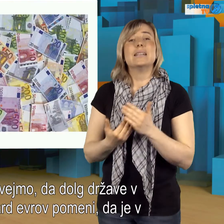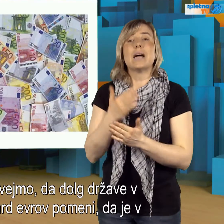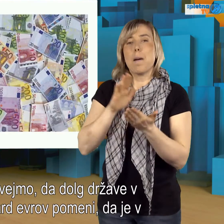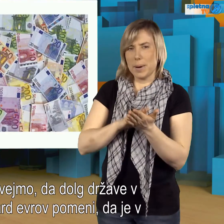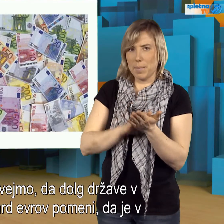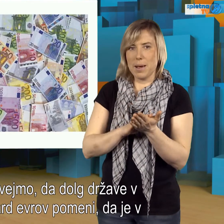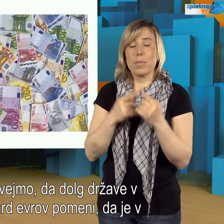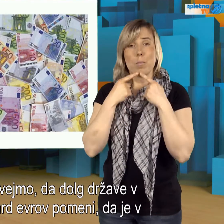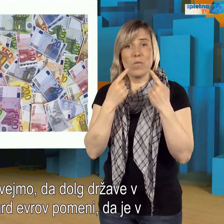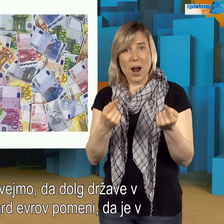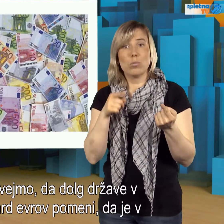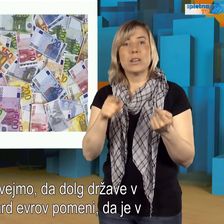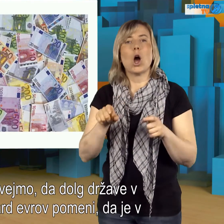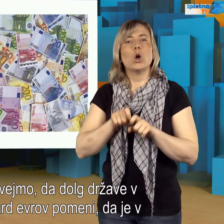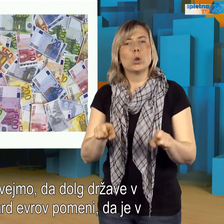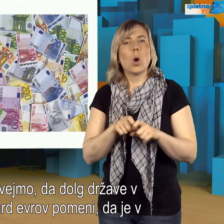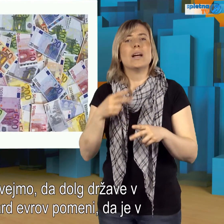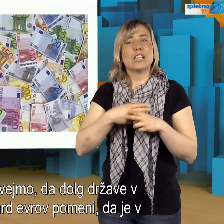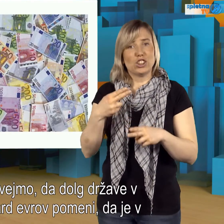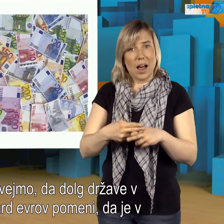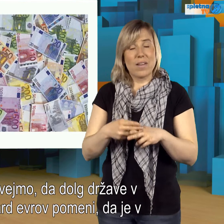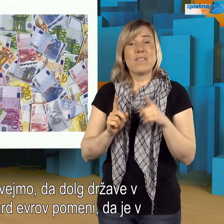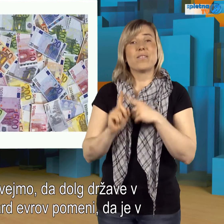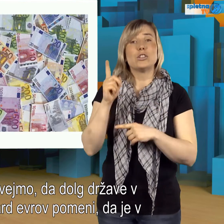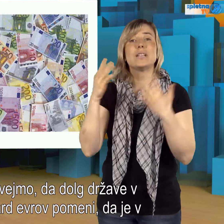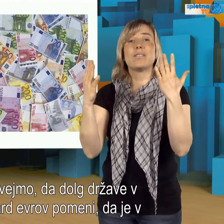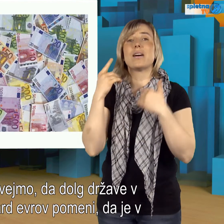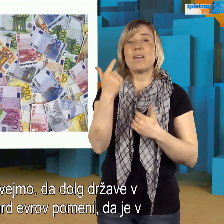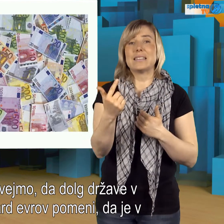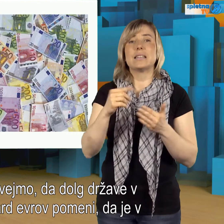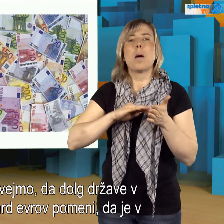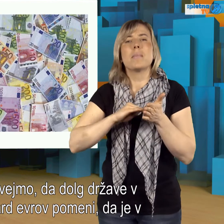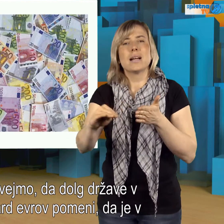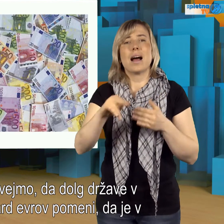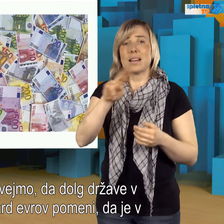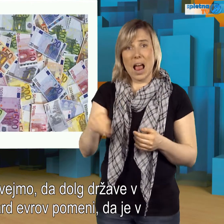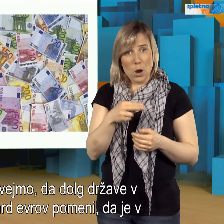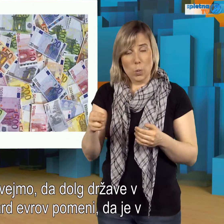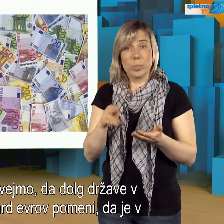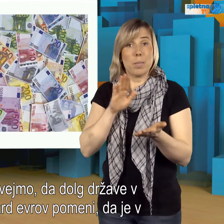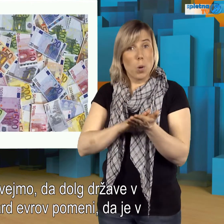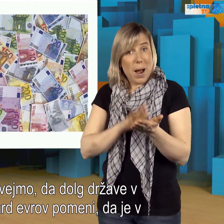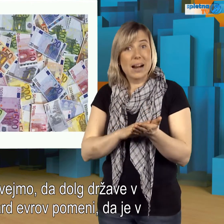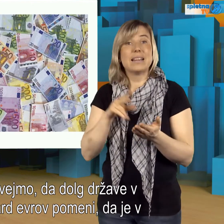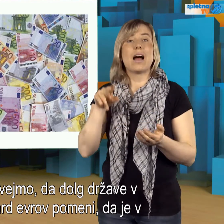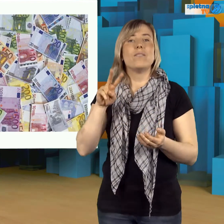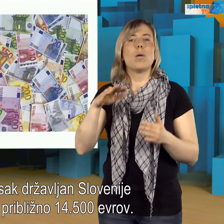Za primer povejmo, da dolg države v višini 29 milijard evrov pomeni, da je v povprečju vsak državljan